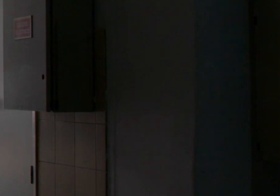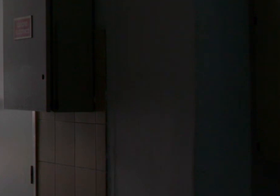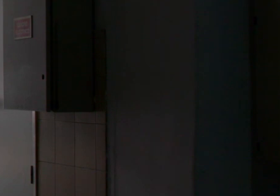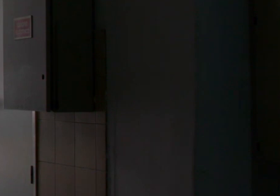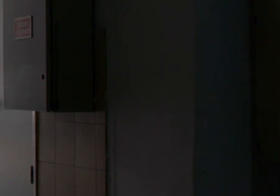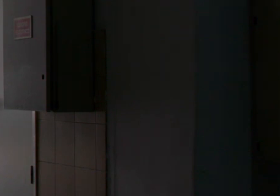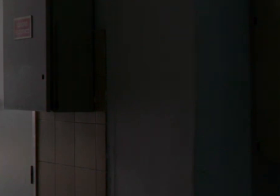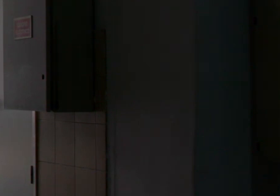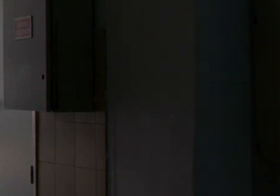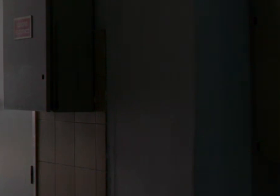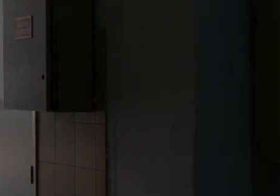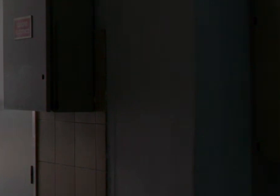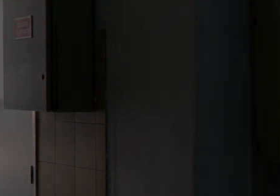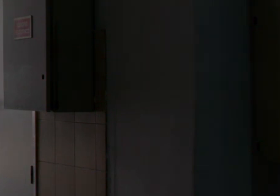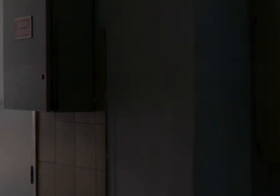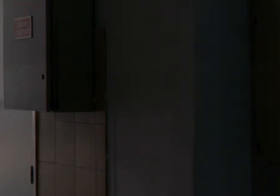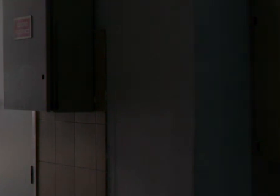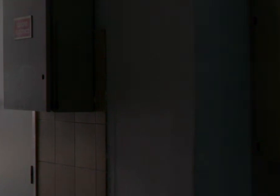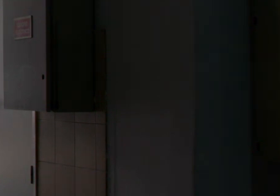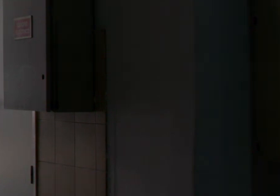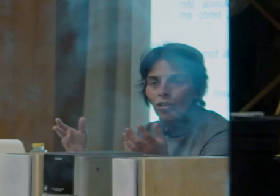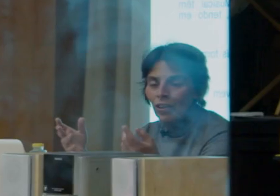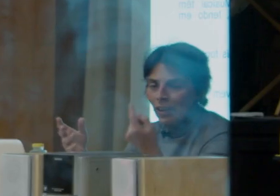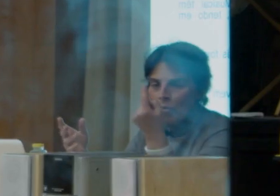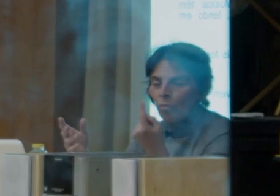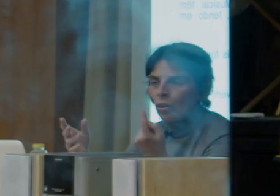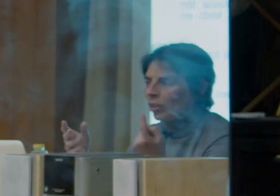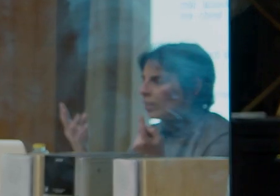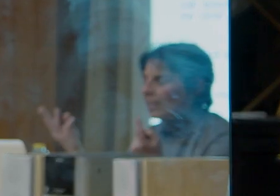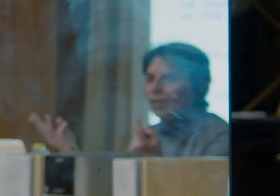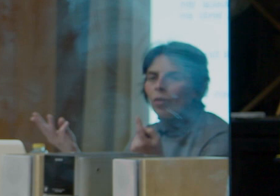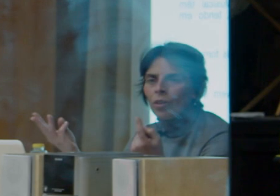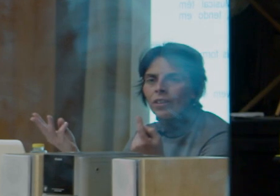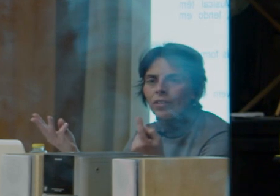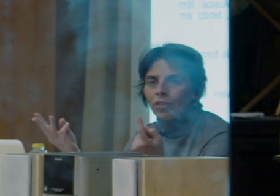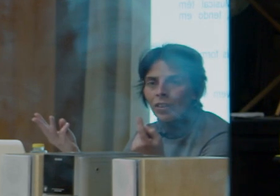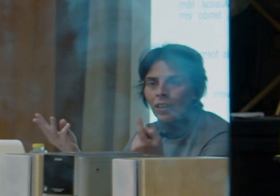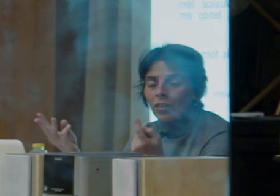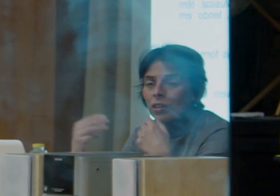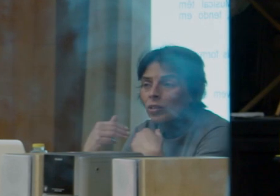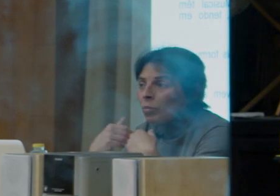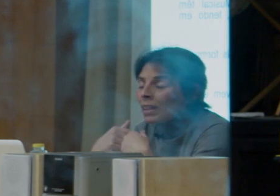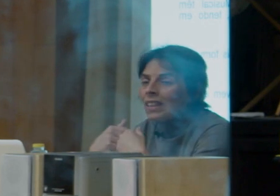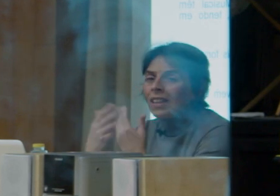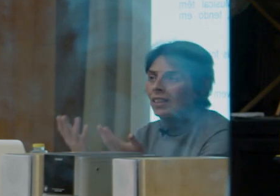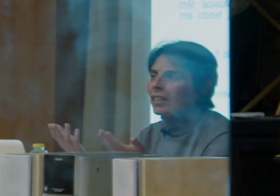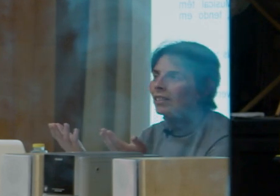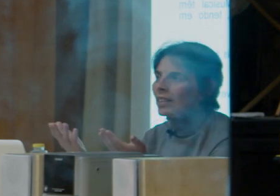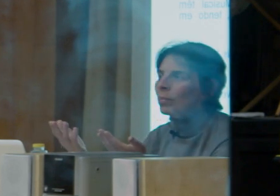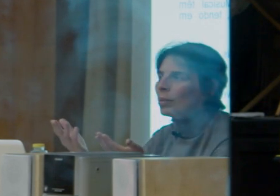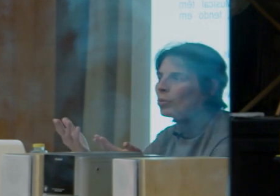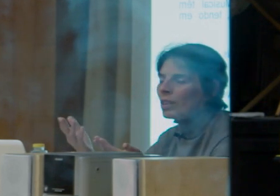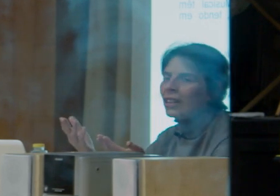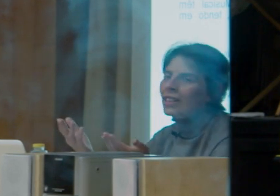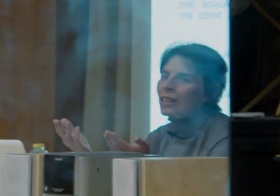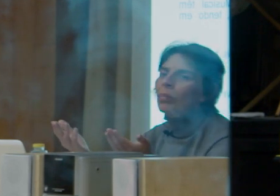Os sons da fala são sons complexos. E vocês têm uma nota e têm acordes. Se uma criança se